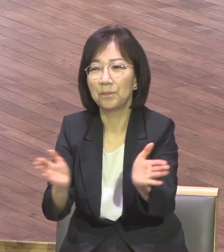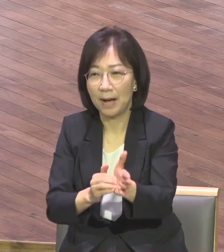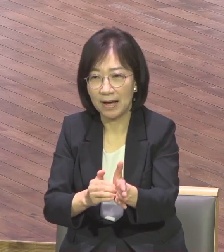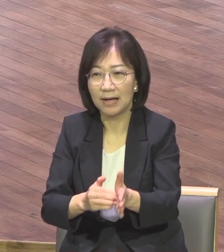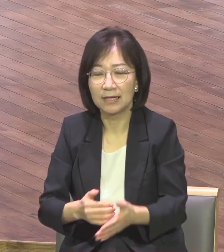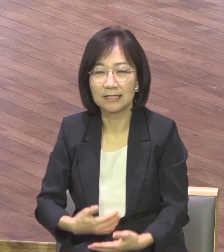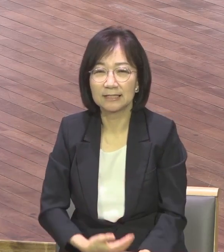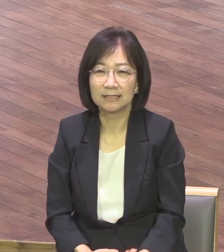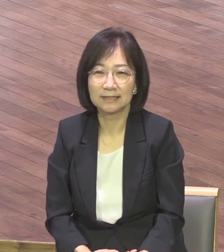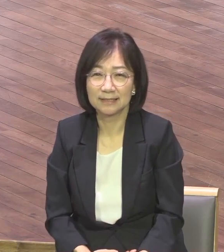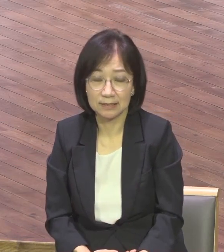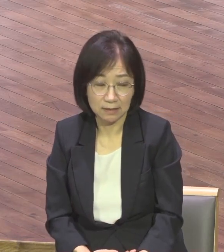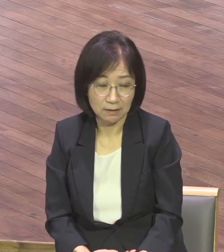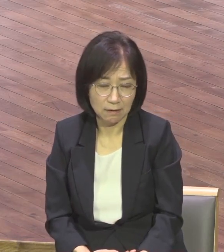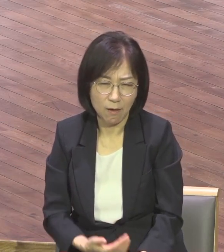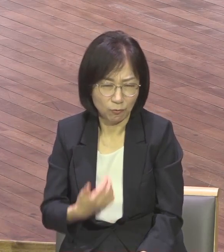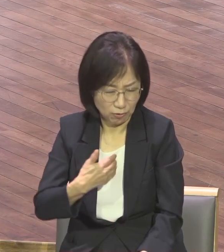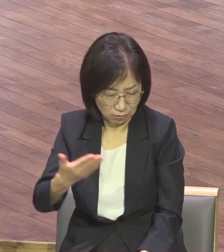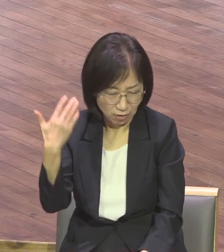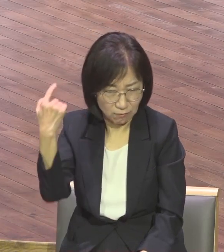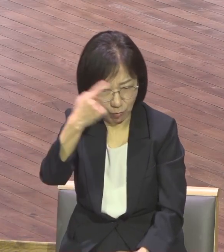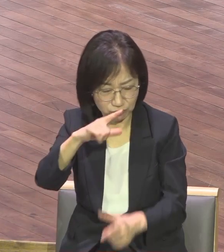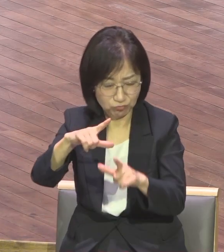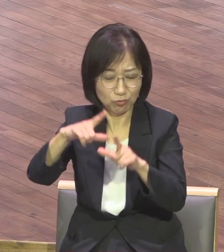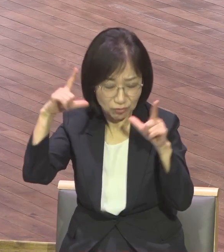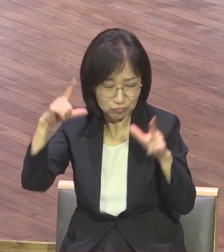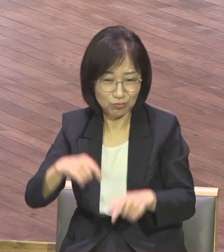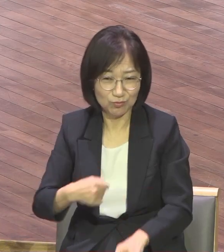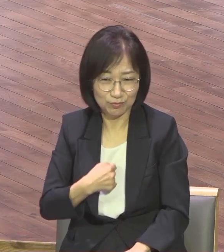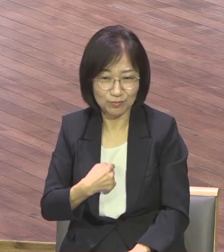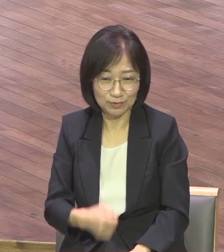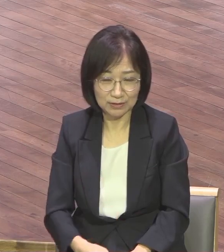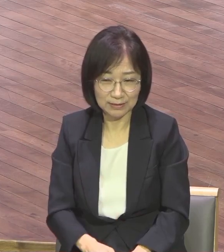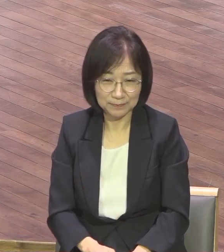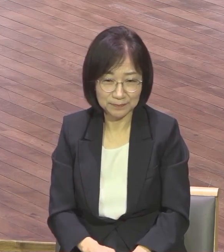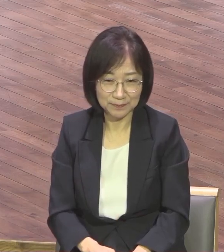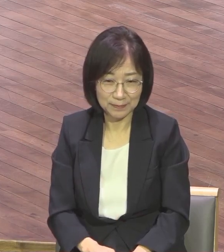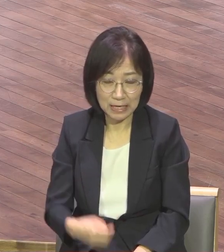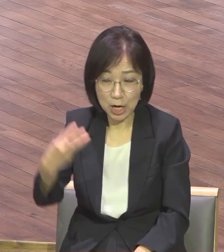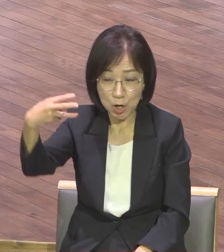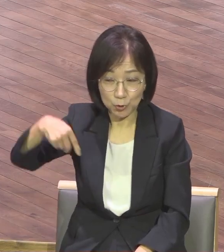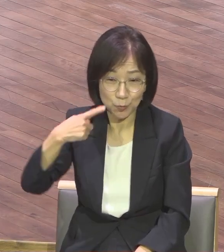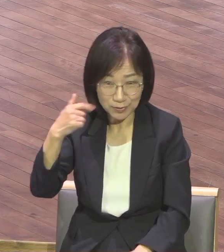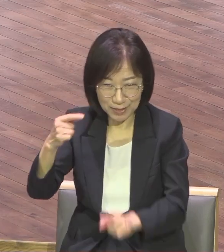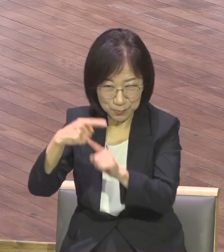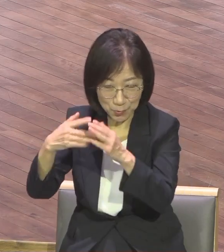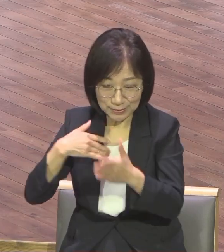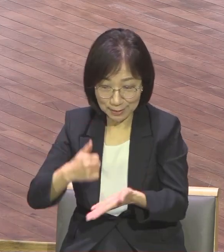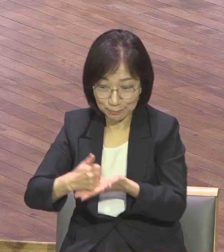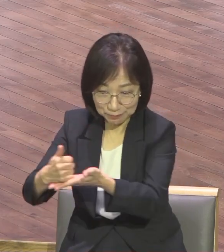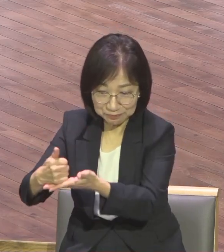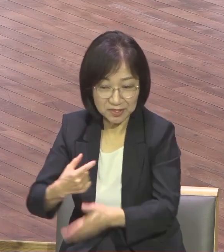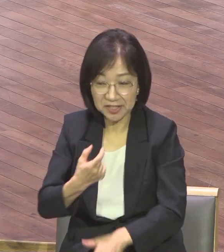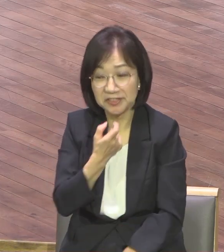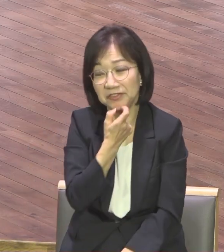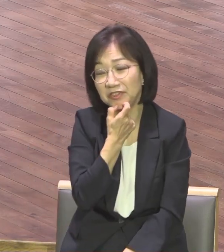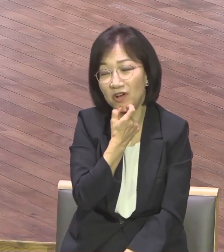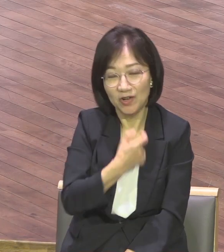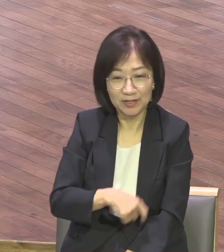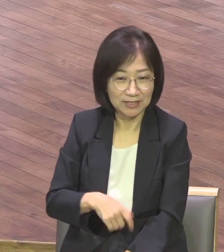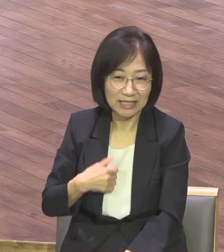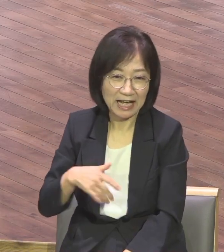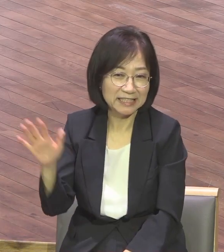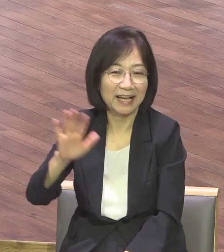유목사님보다 더 유명했어요. 어느 정도였나? 유목사님 교회에서 초청에 내가 안 갔어요. 스케줄이 안